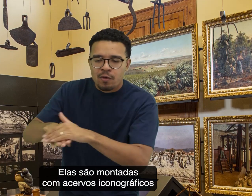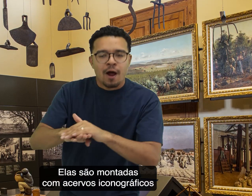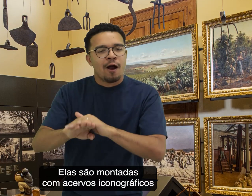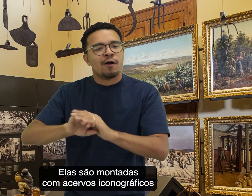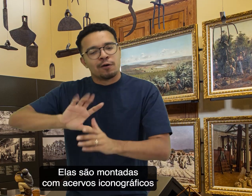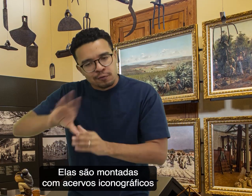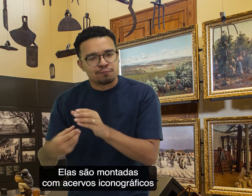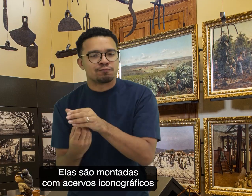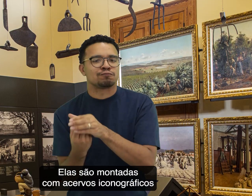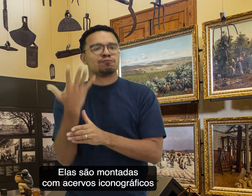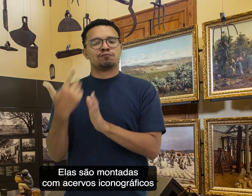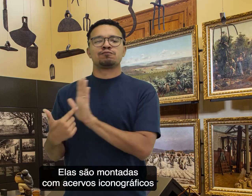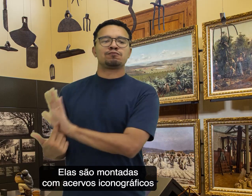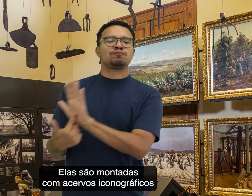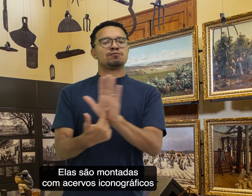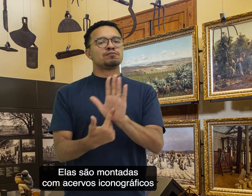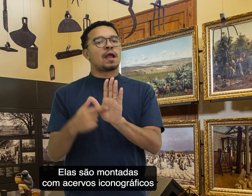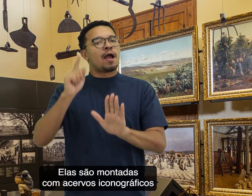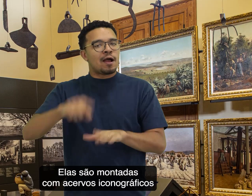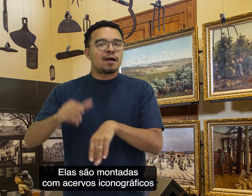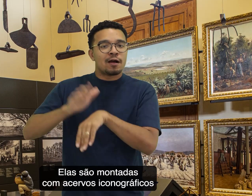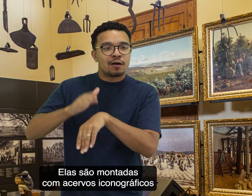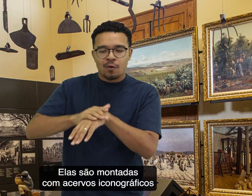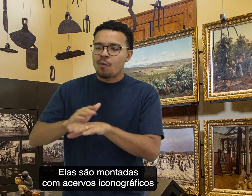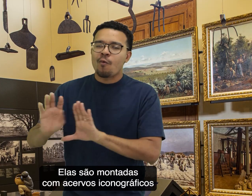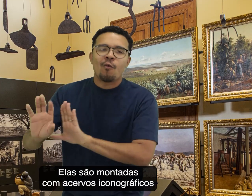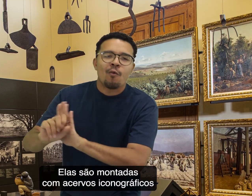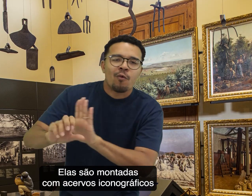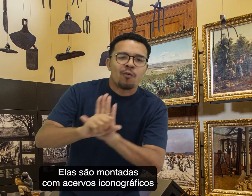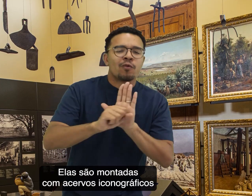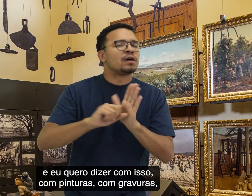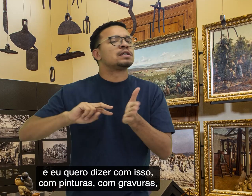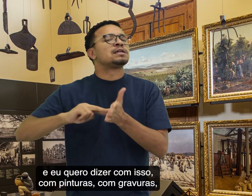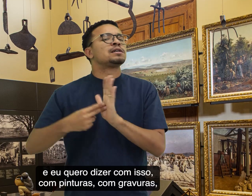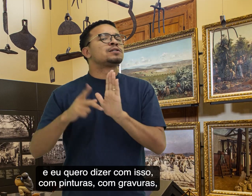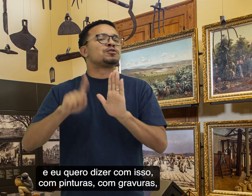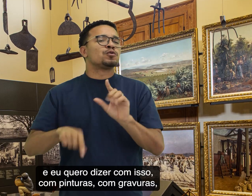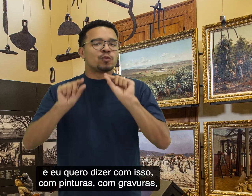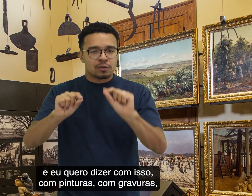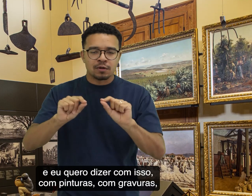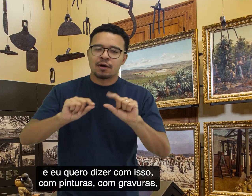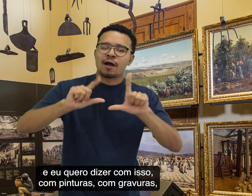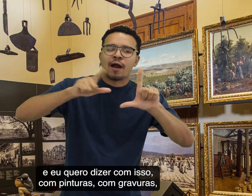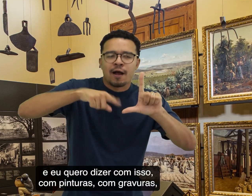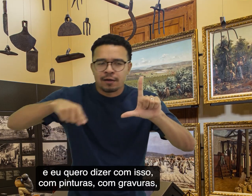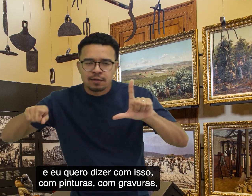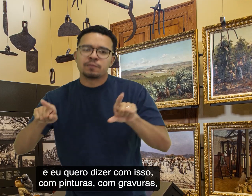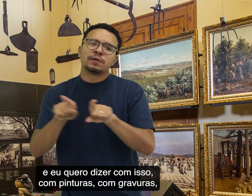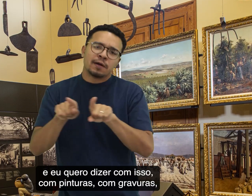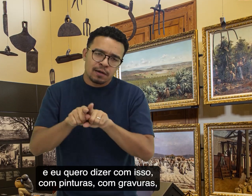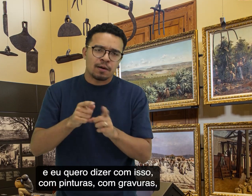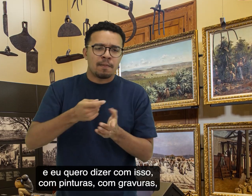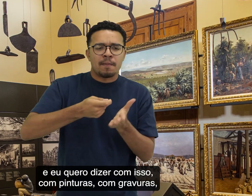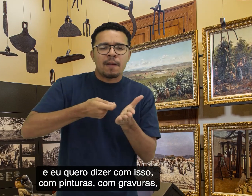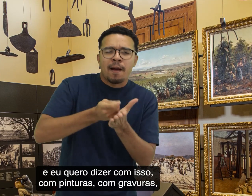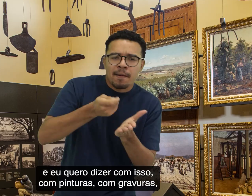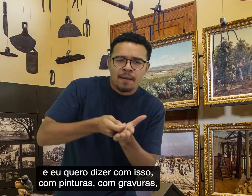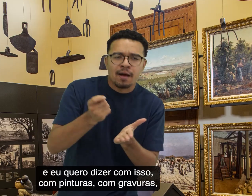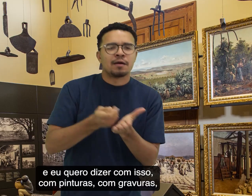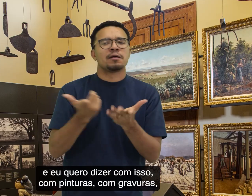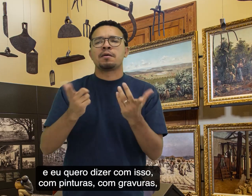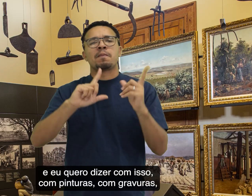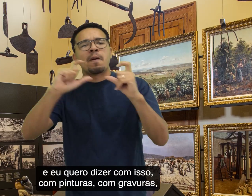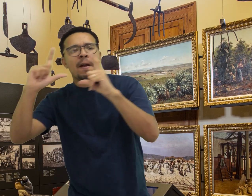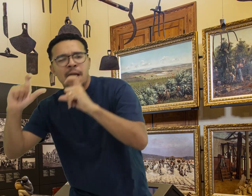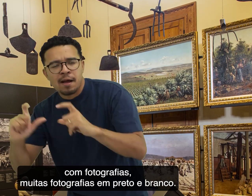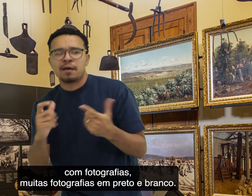a exposição. Elas são montadas com acervos iconográficos, e eu quero dizer com isso, com